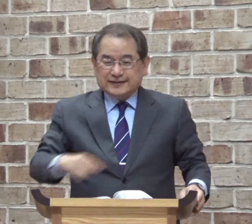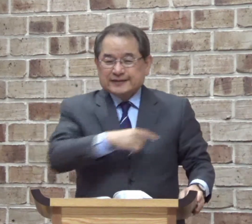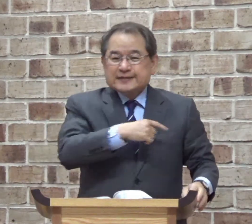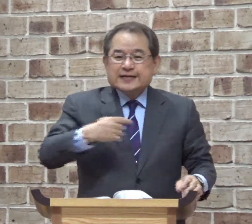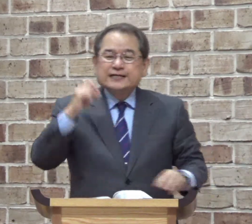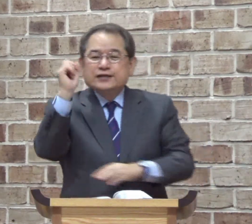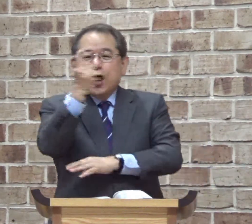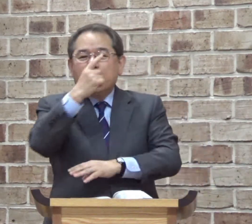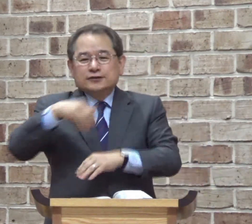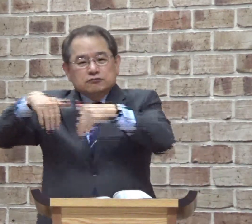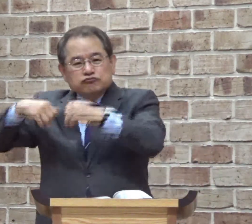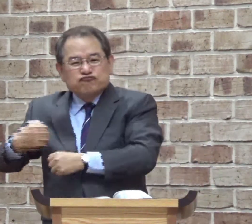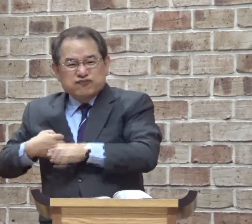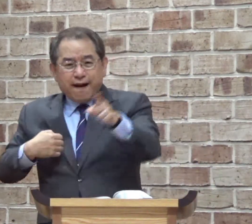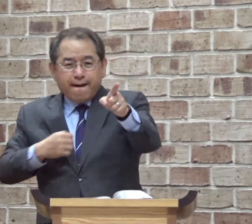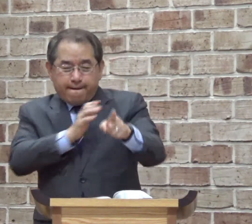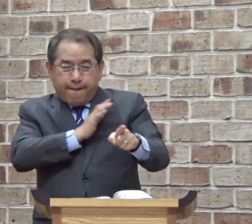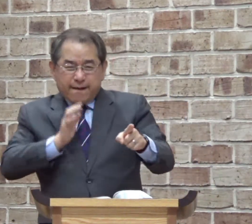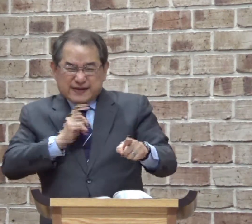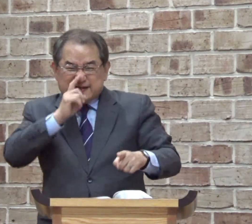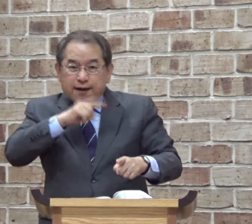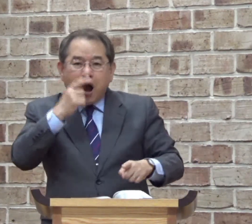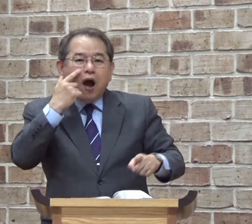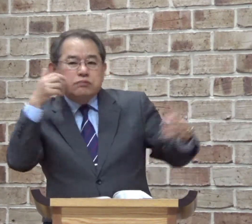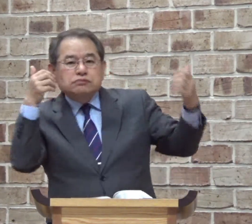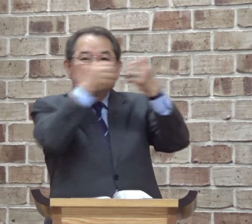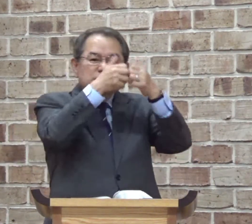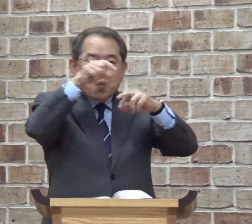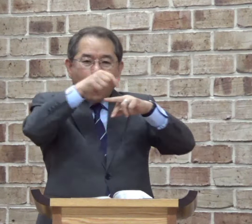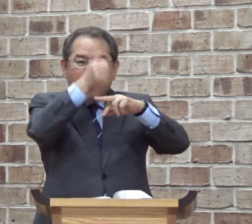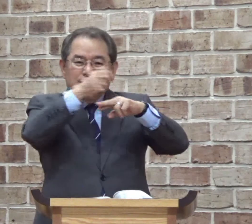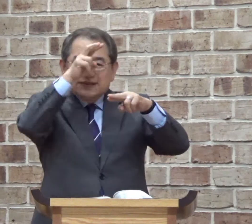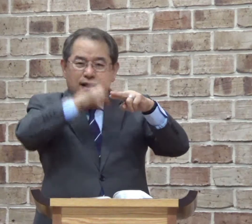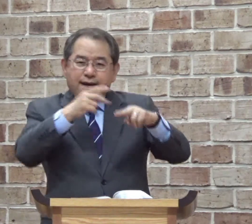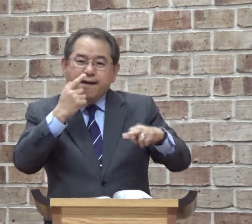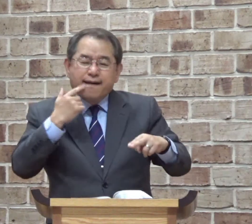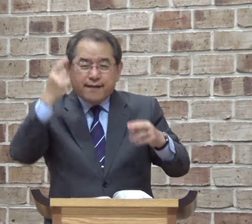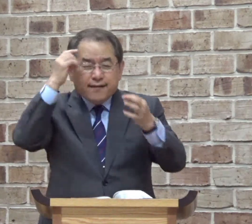다윗의 군대들이 아버지를 대항하는 압살롬에게